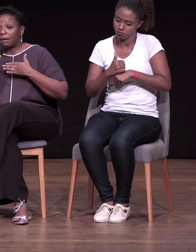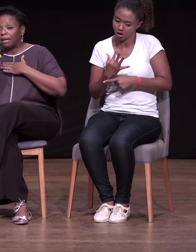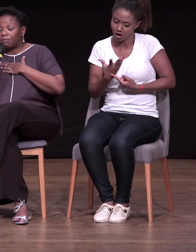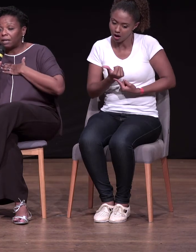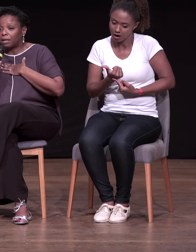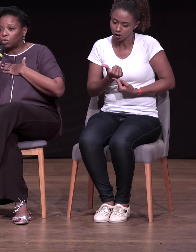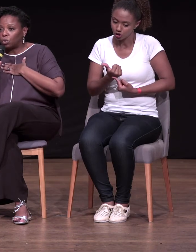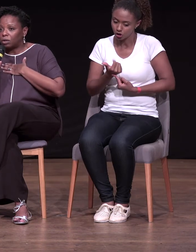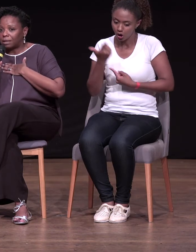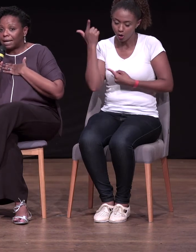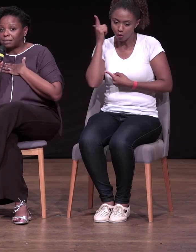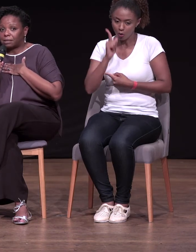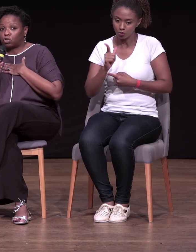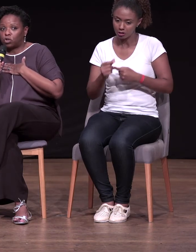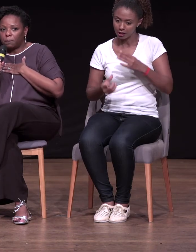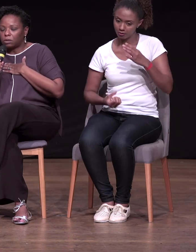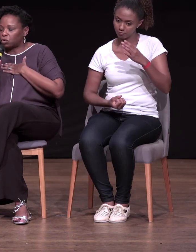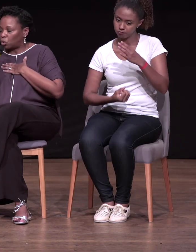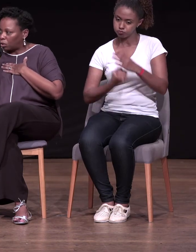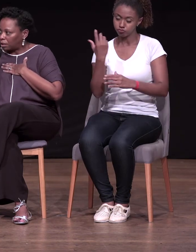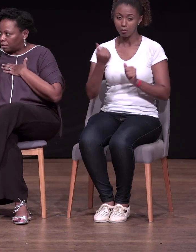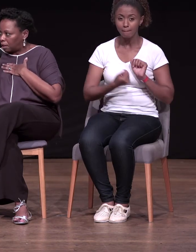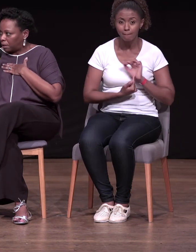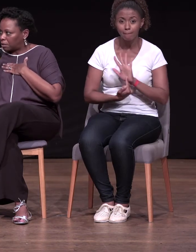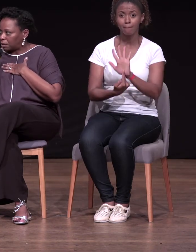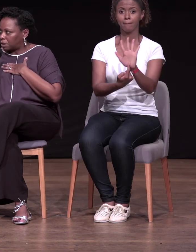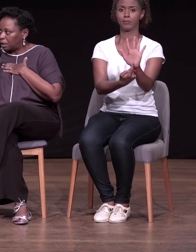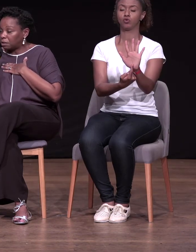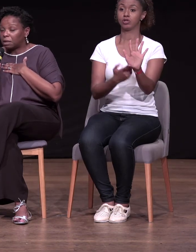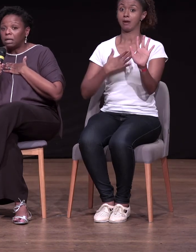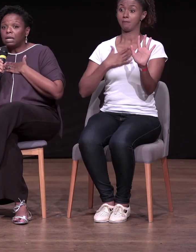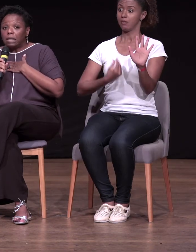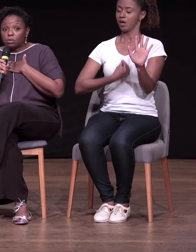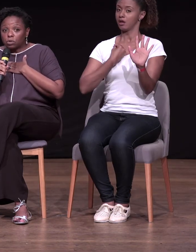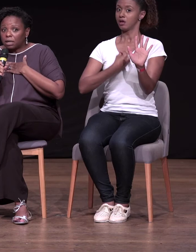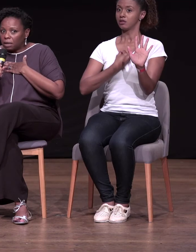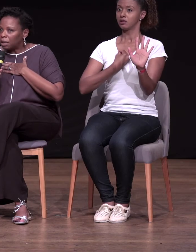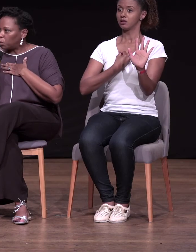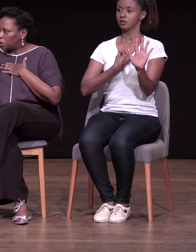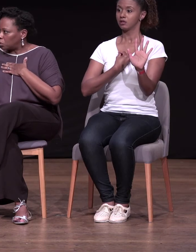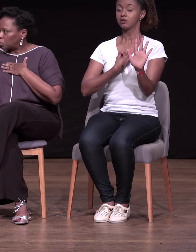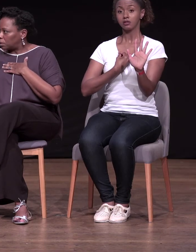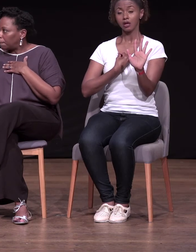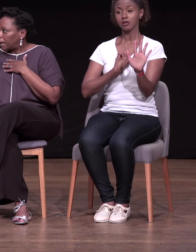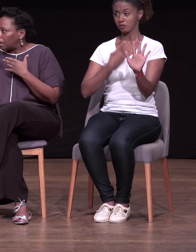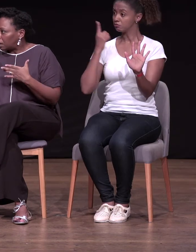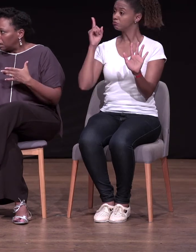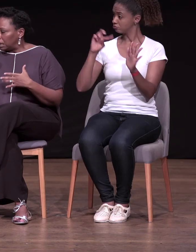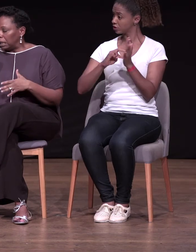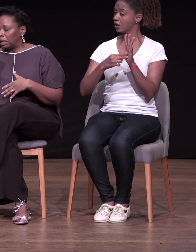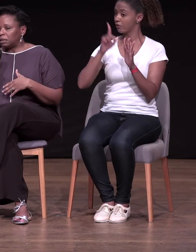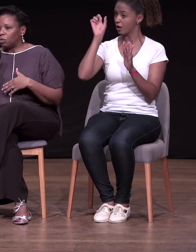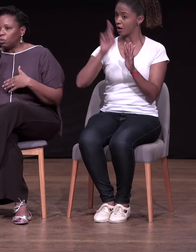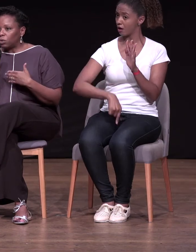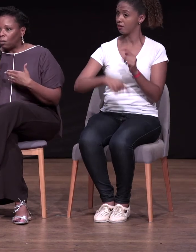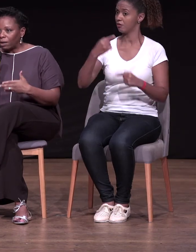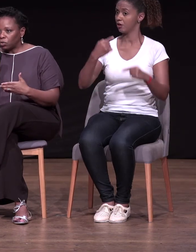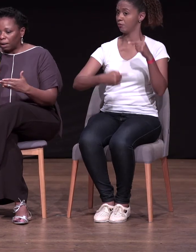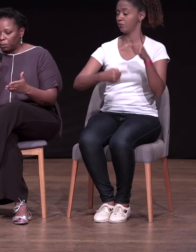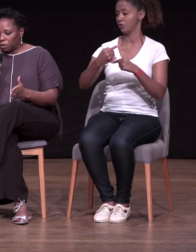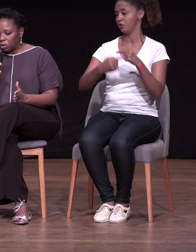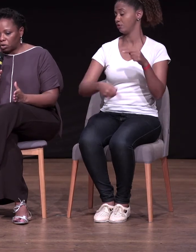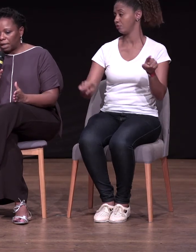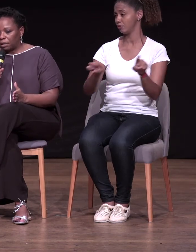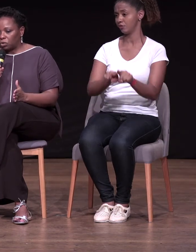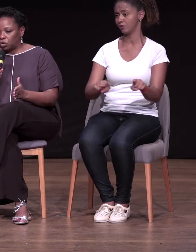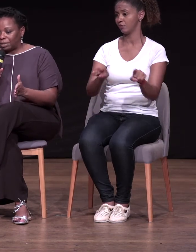fosse reveladora dessas dimensões da minha existência, isso seria político também. Então, o que eu acho que